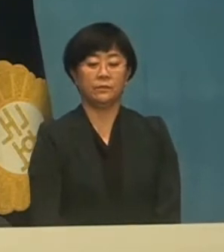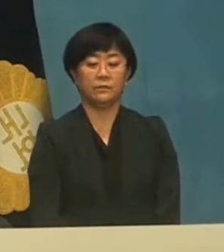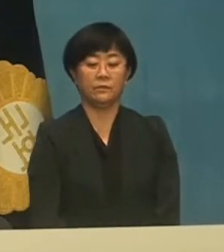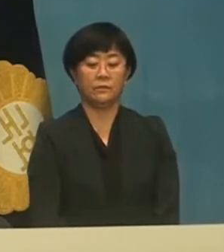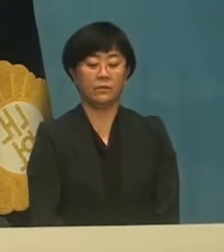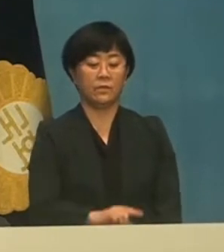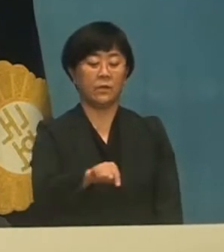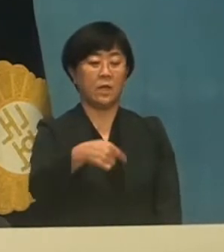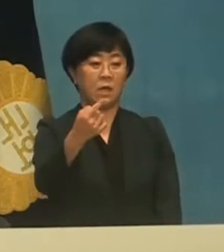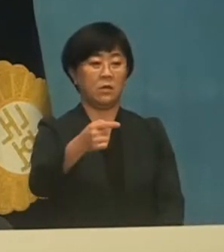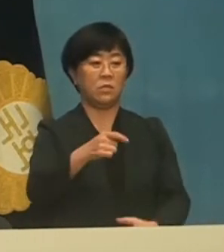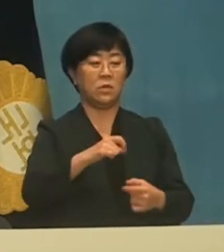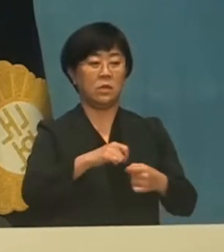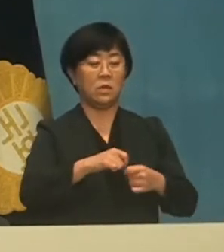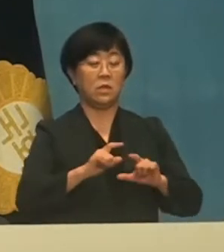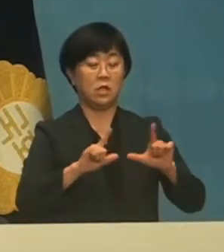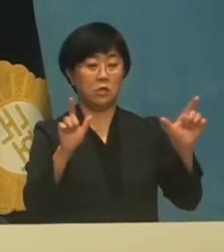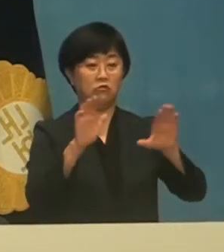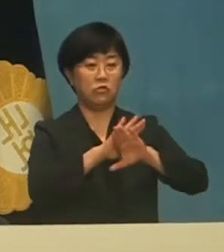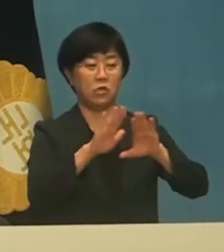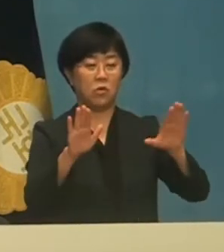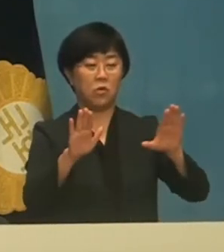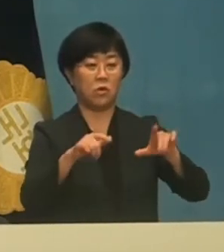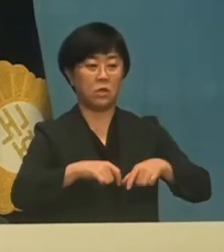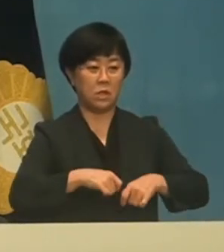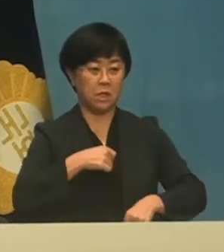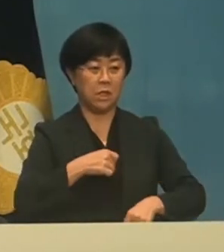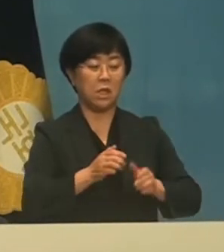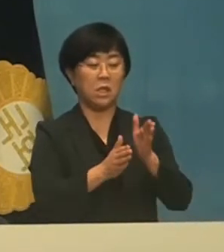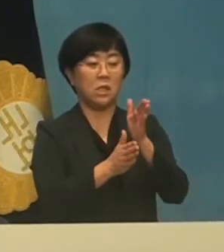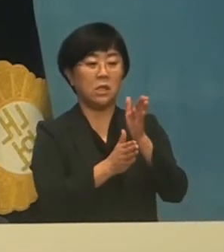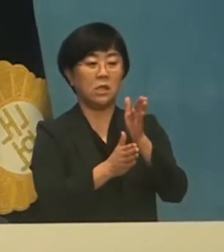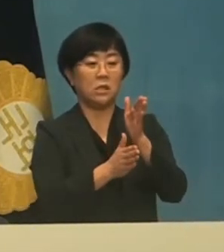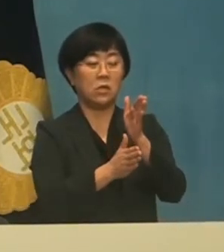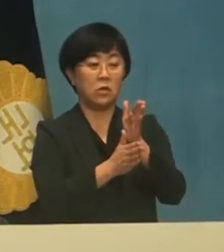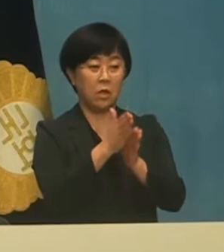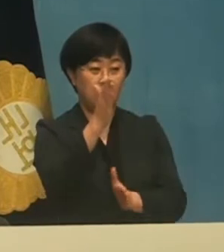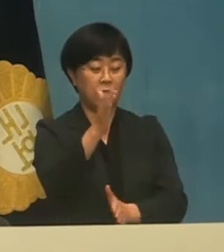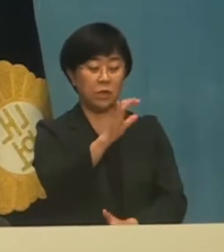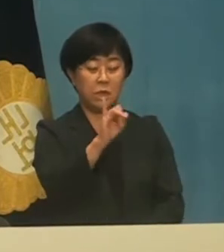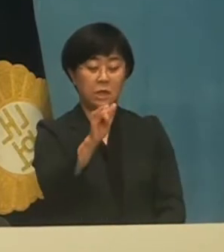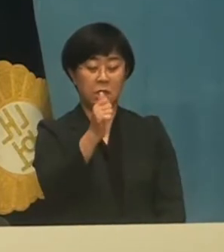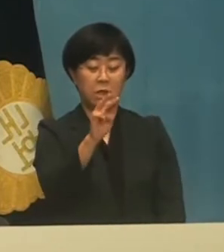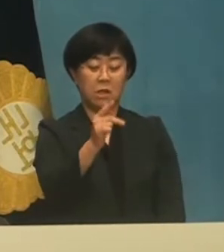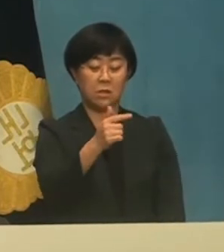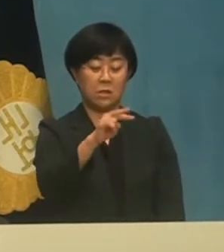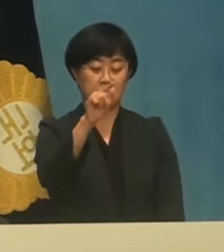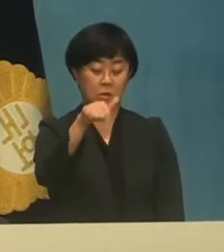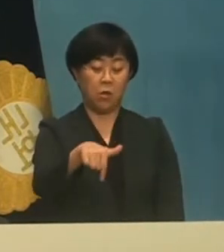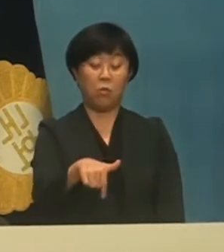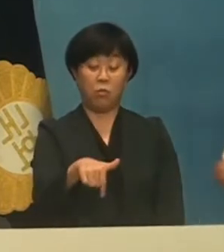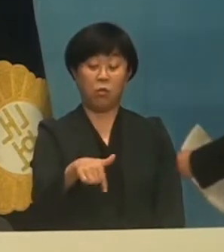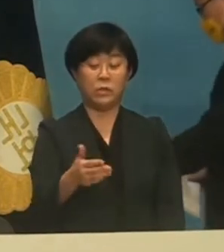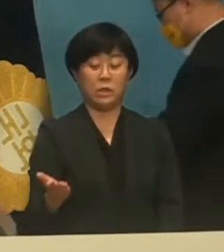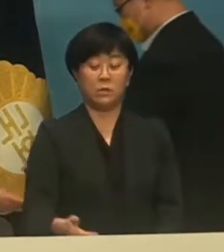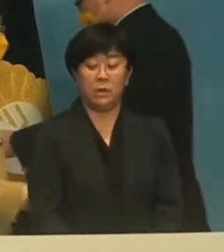네, 다음으로 정의당 기후정의 선대본부 이현석 본부장님의 발언을 듣겠습니다.